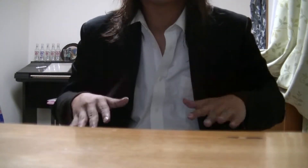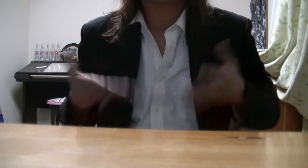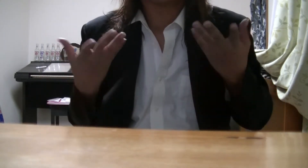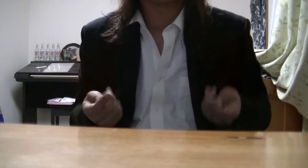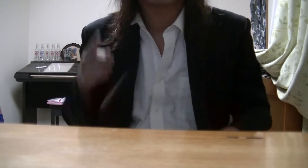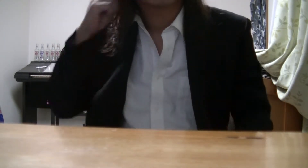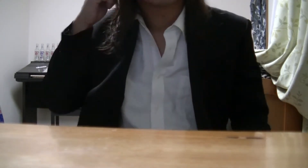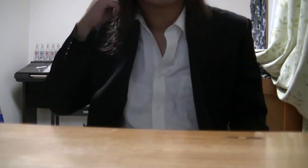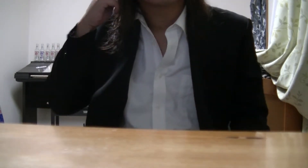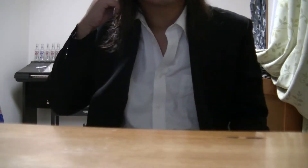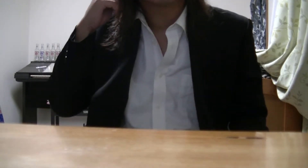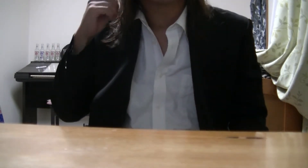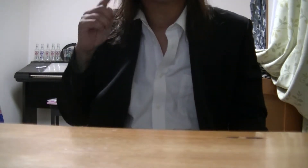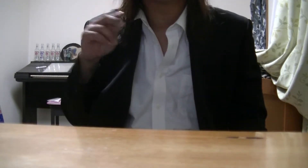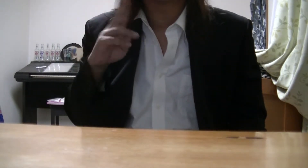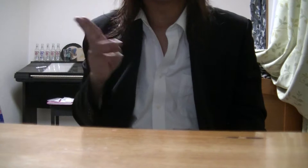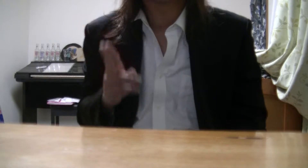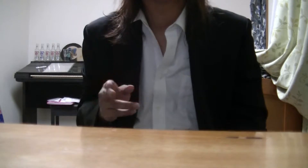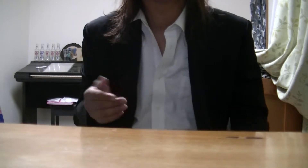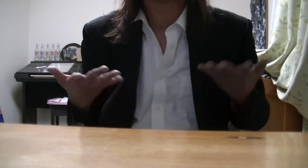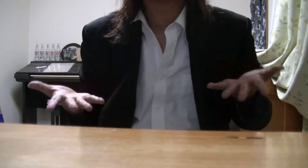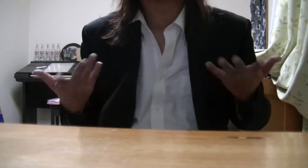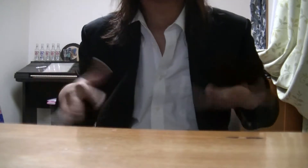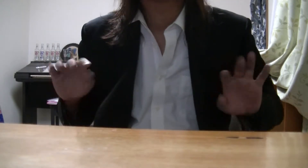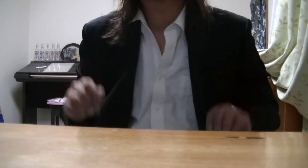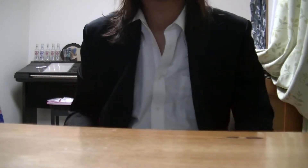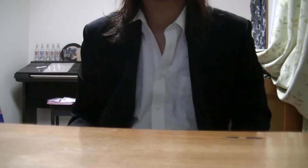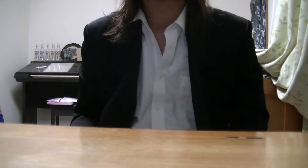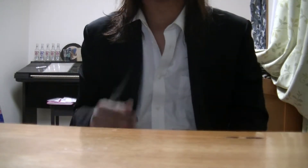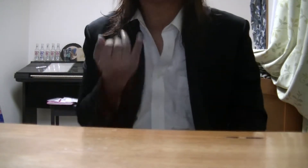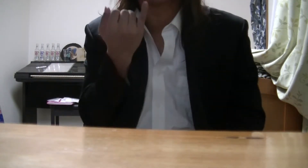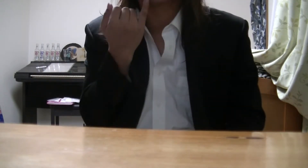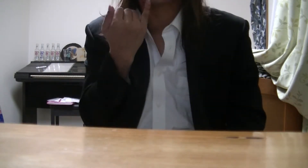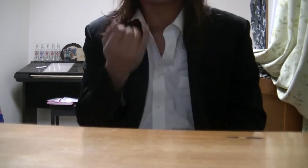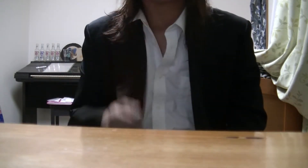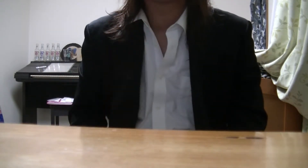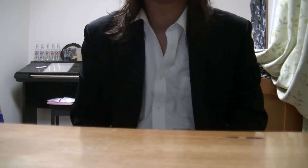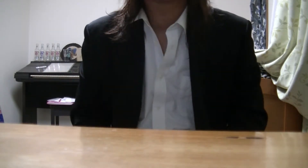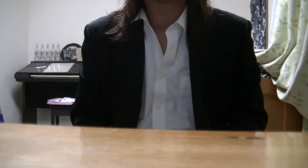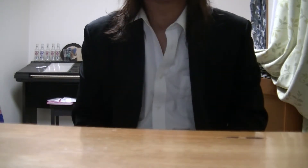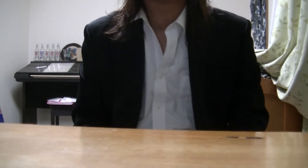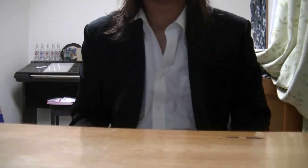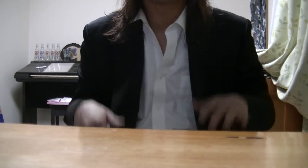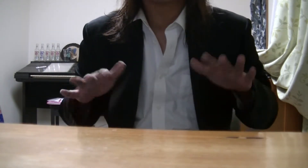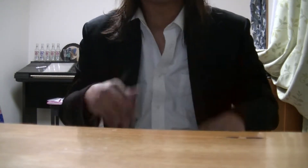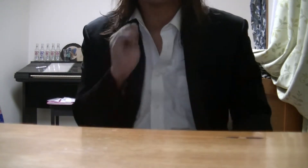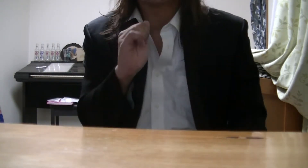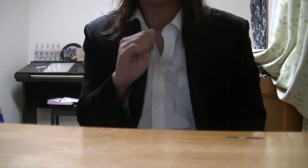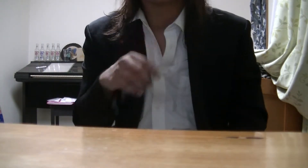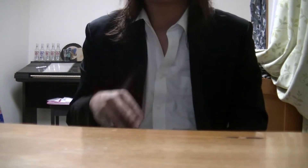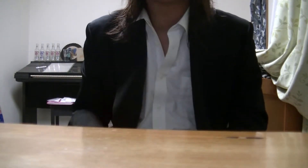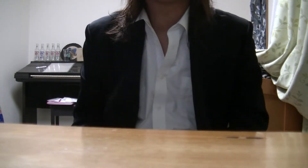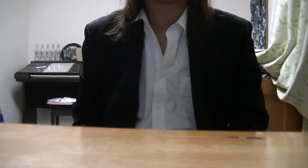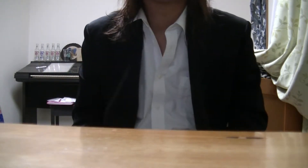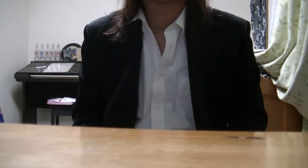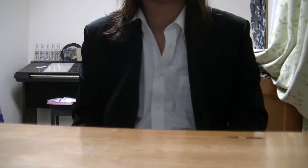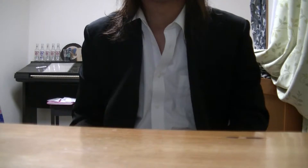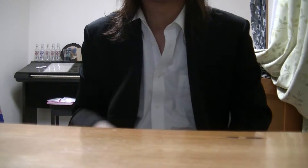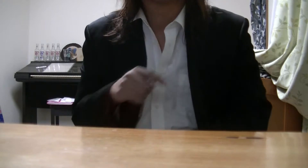になると、あんまりそういう概念じゃなくなりますね。あ、いいんだなって、あ、今日暇だなって、暇持てるようになったんだなと